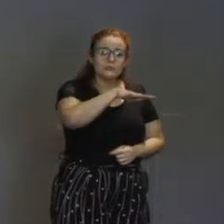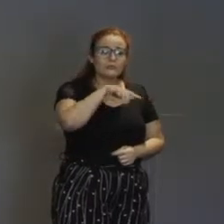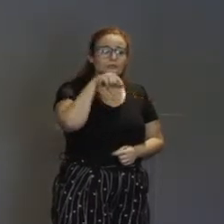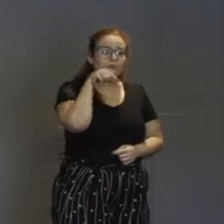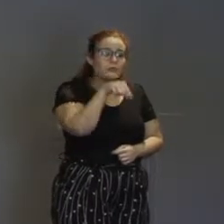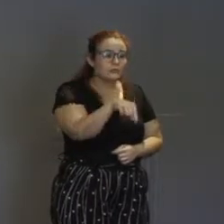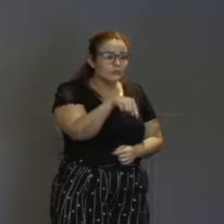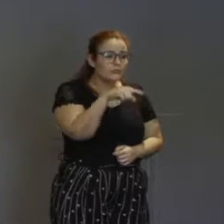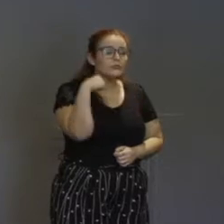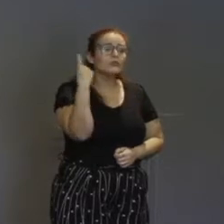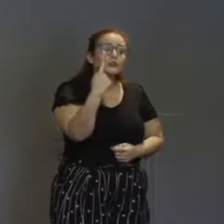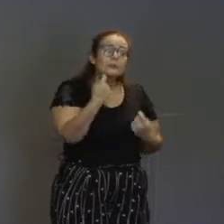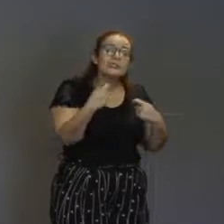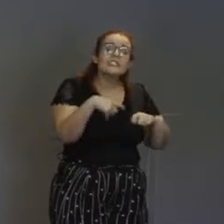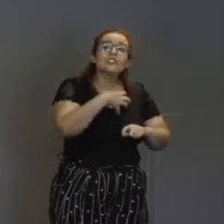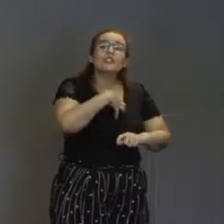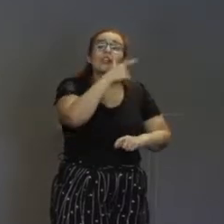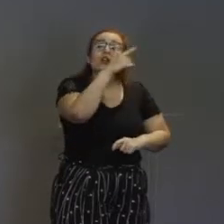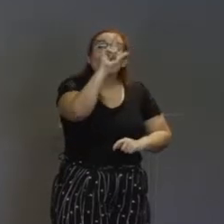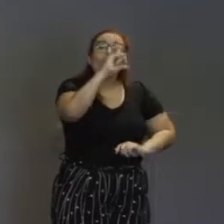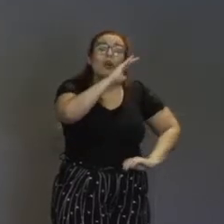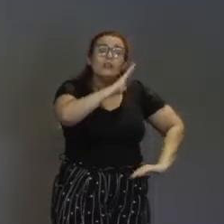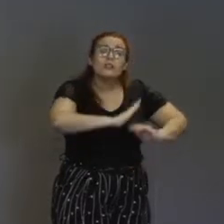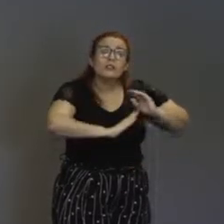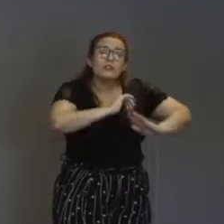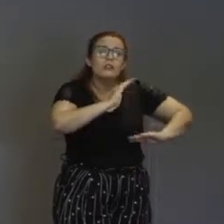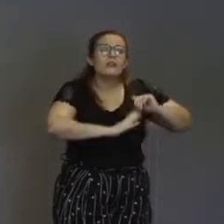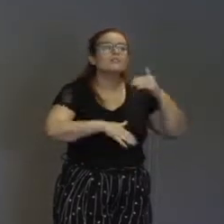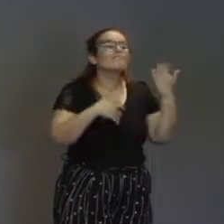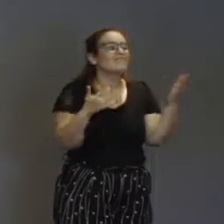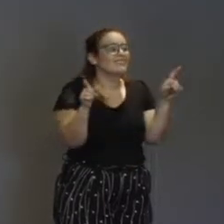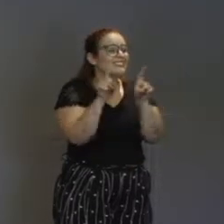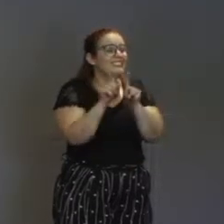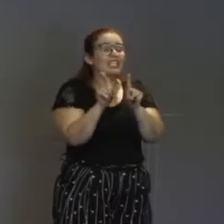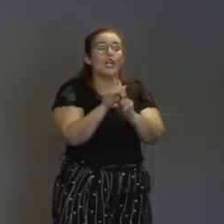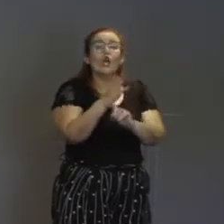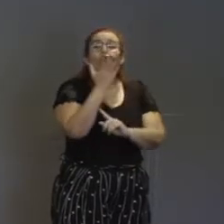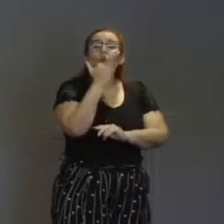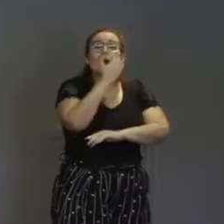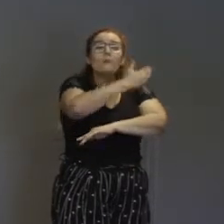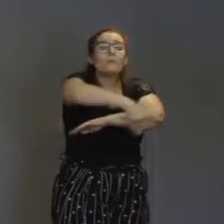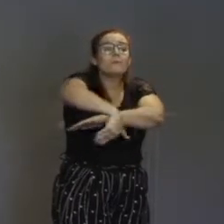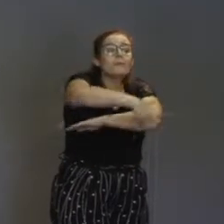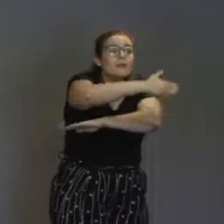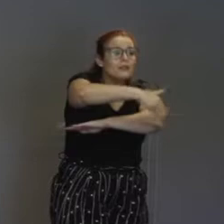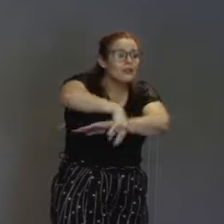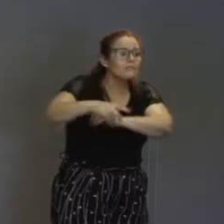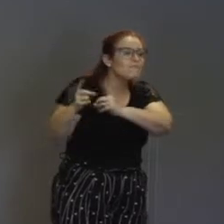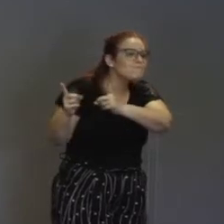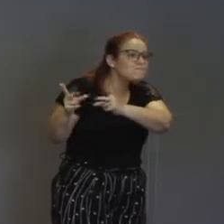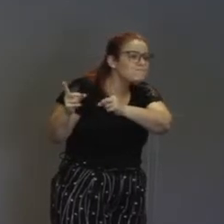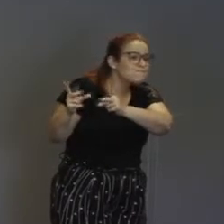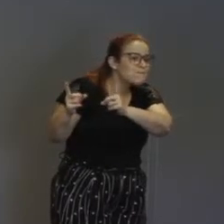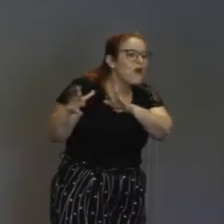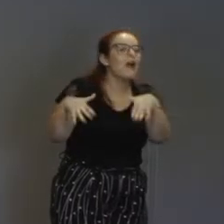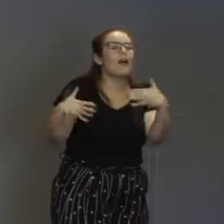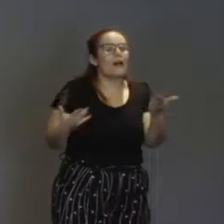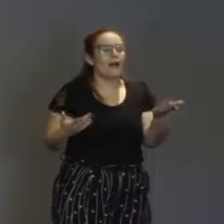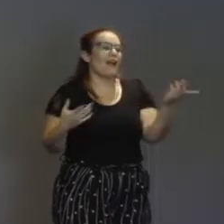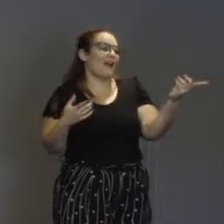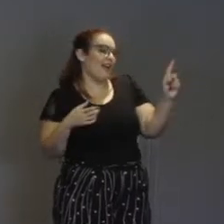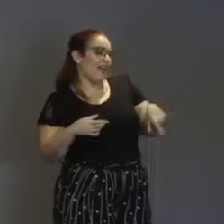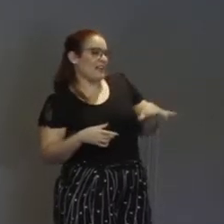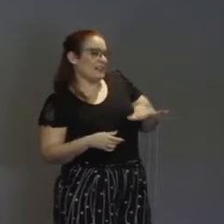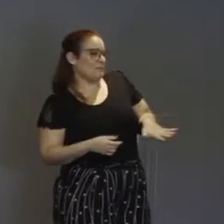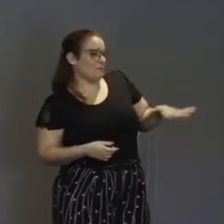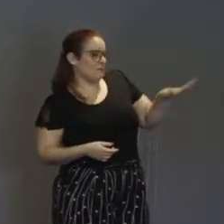outras formas de atividades. Dos food trucks, a N outras coisas que possam fazer com que as pessoas entendam aquilo como um